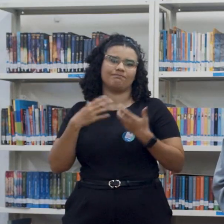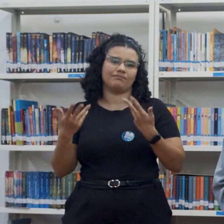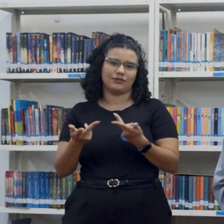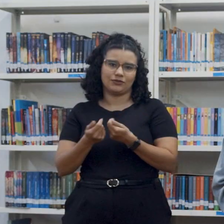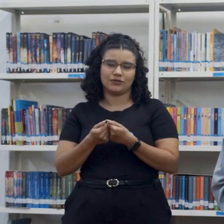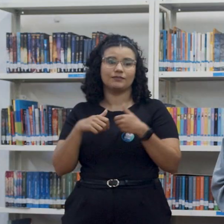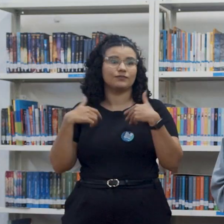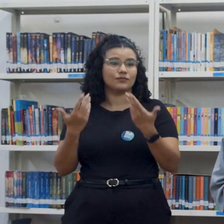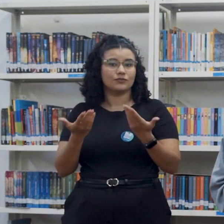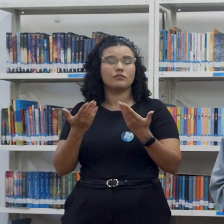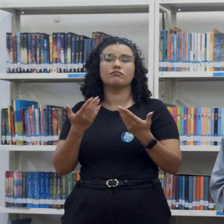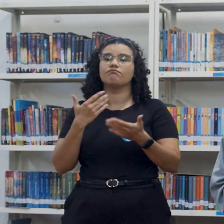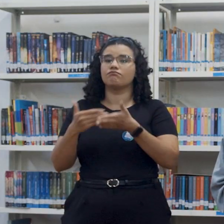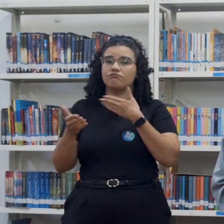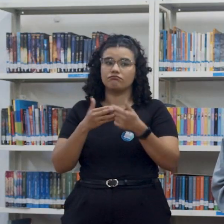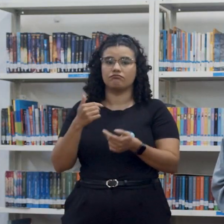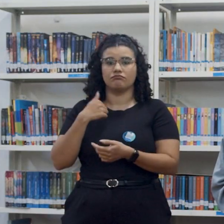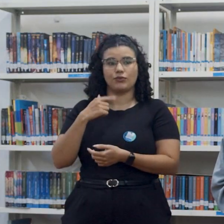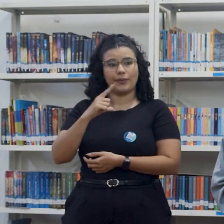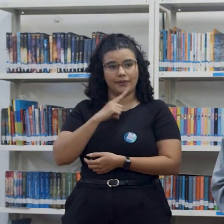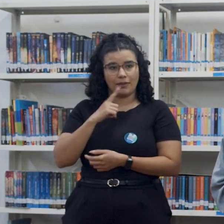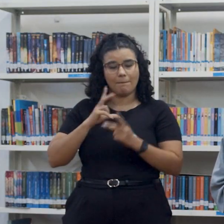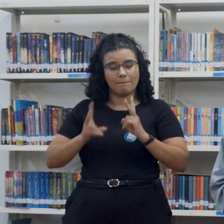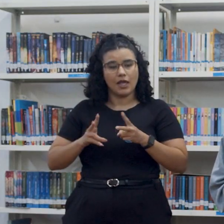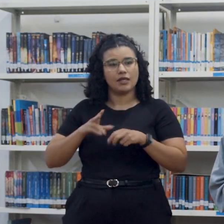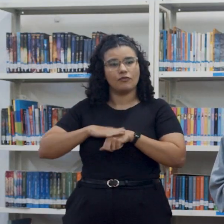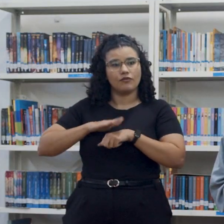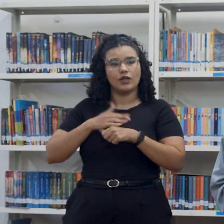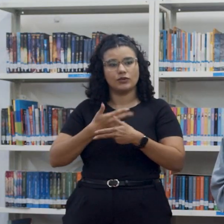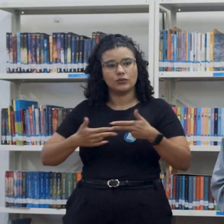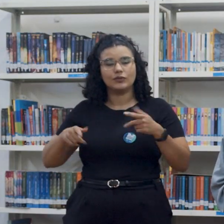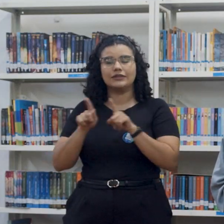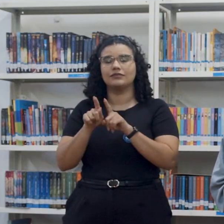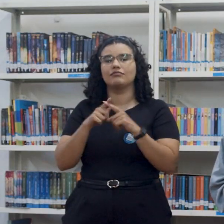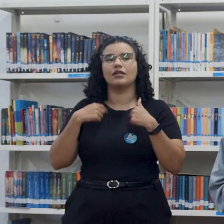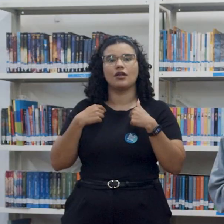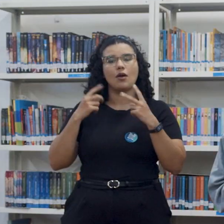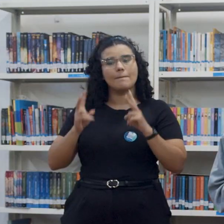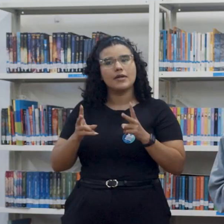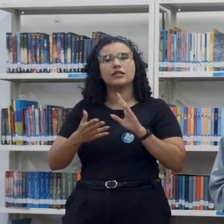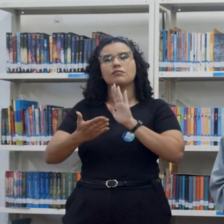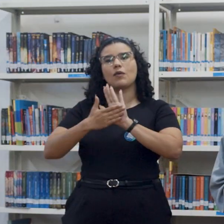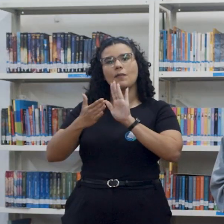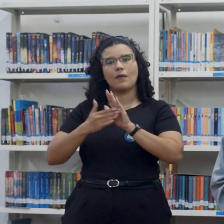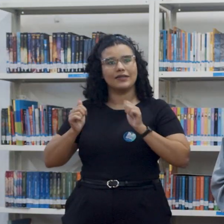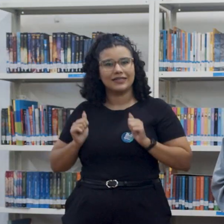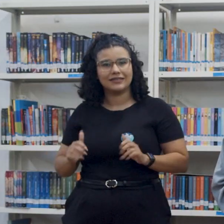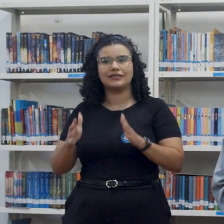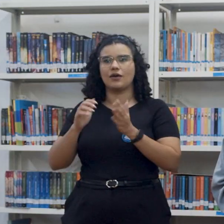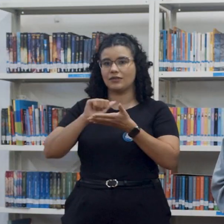Porque por mais que a gente esteja aqui fazendo a mesma coisa e tendo a mesma proposta de ação,